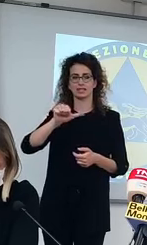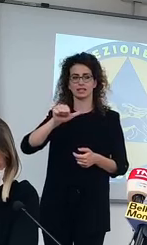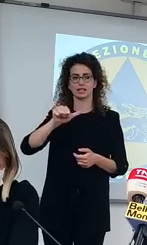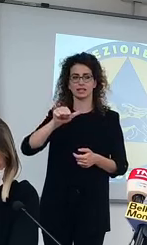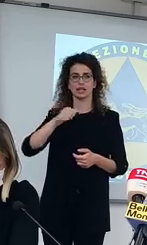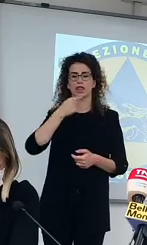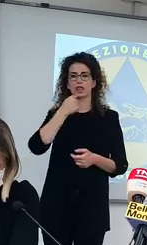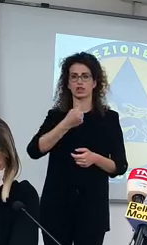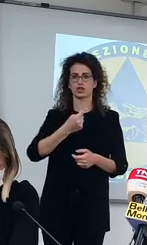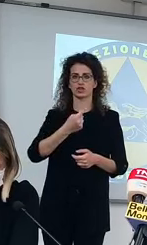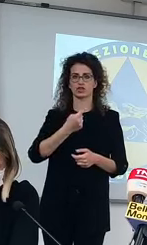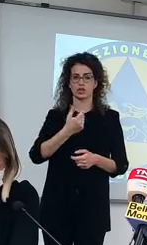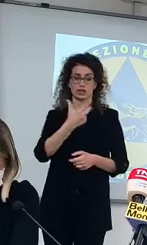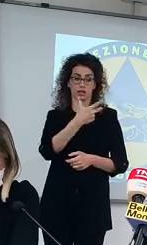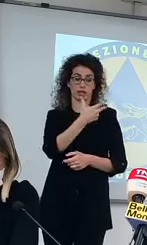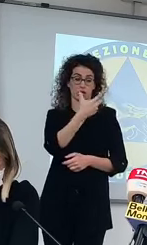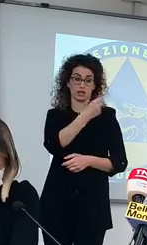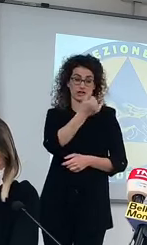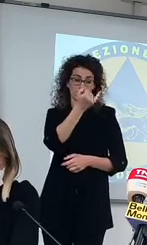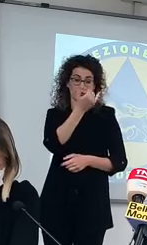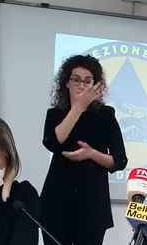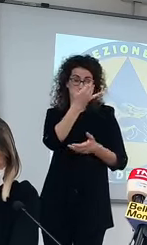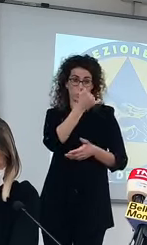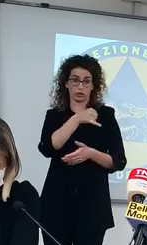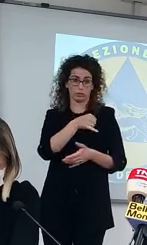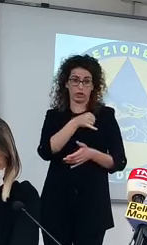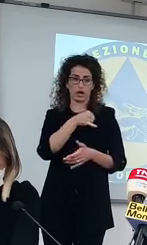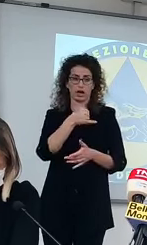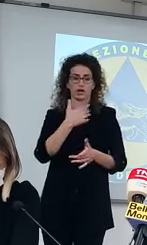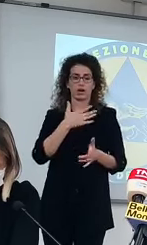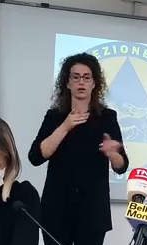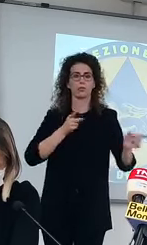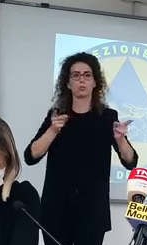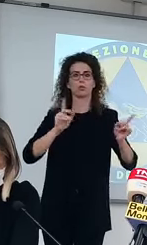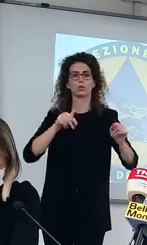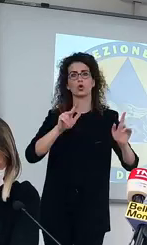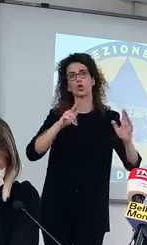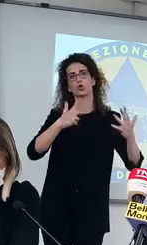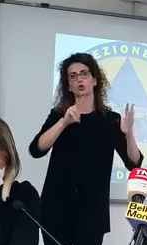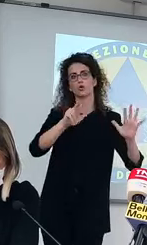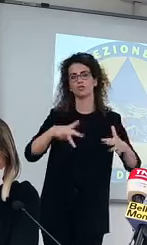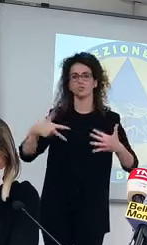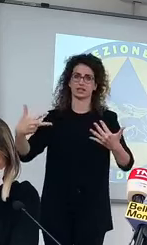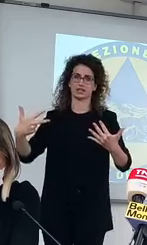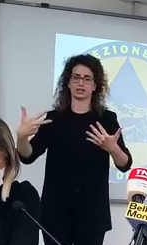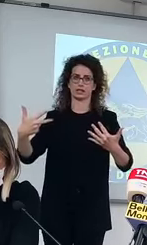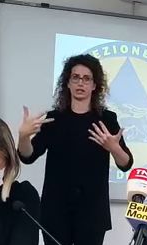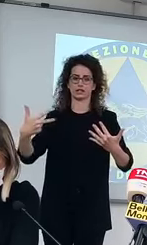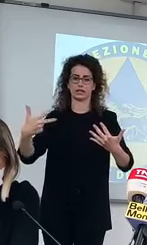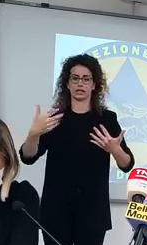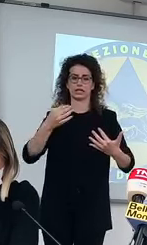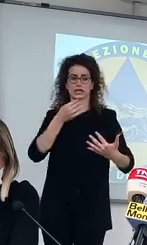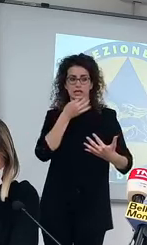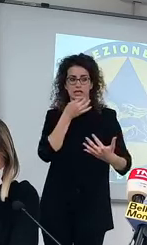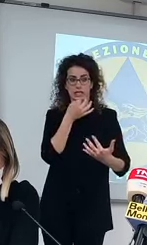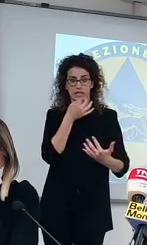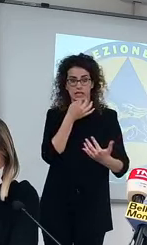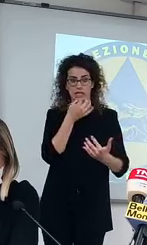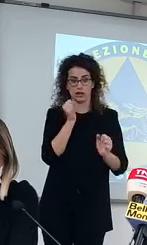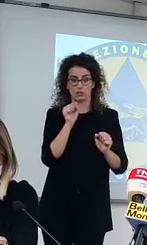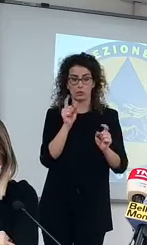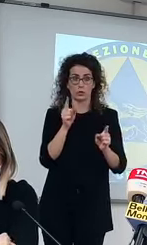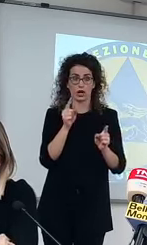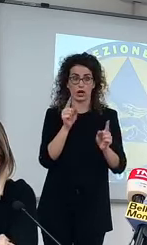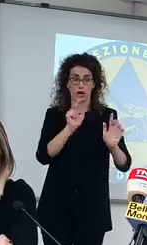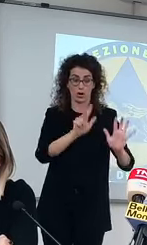9 mesi dall'ultima dose. Letta tra le righe vuol dire che dopo